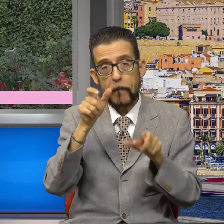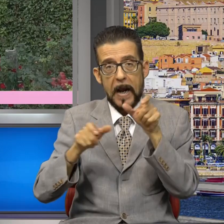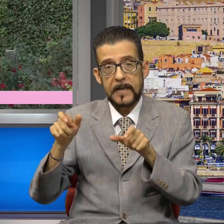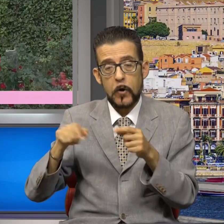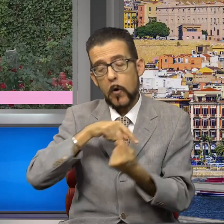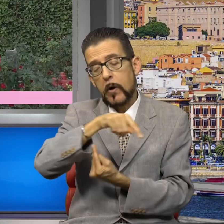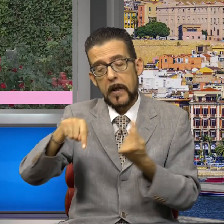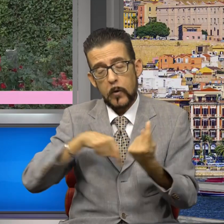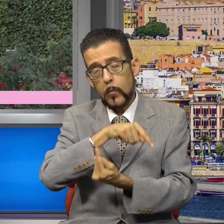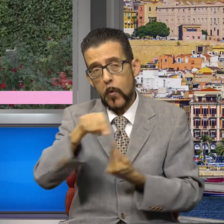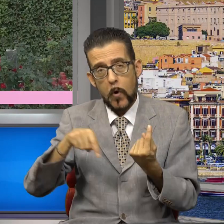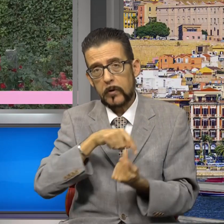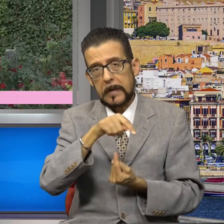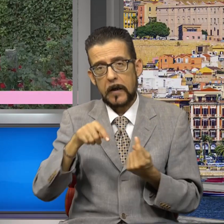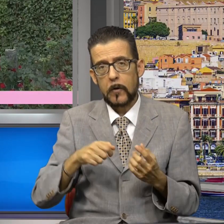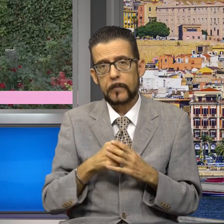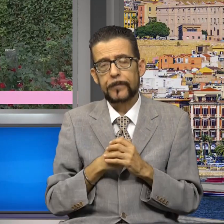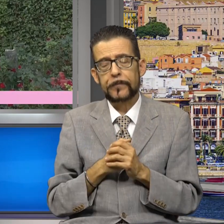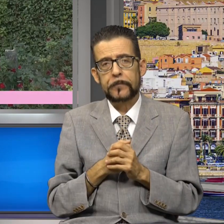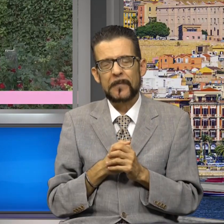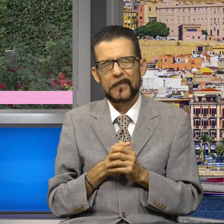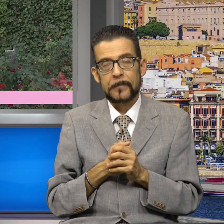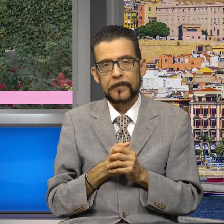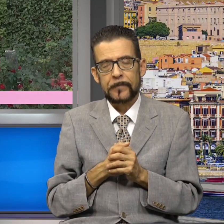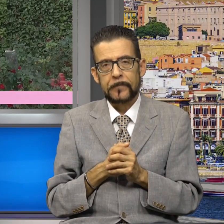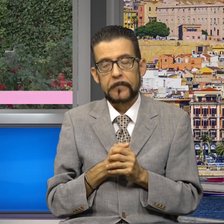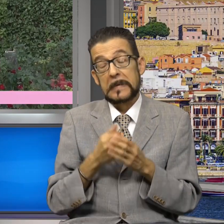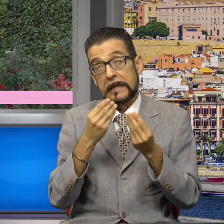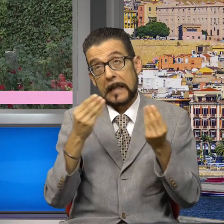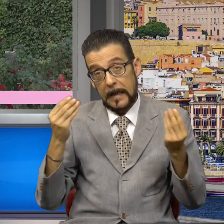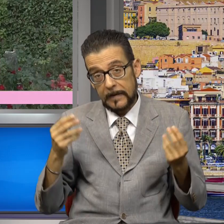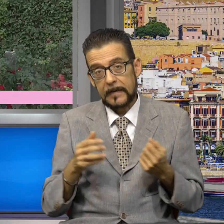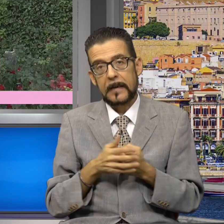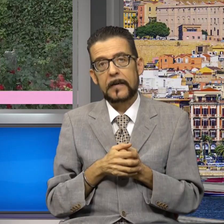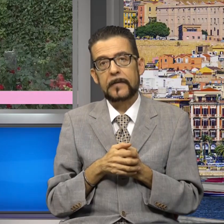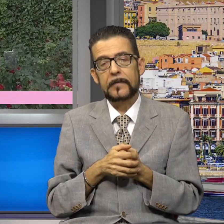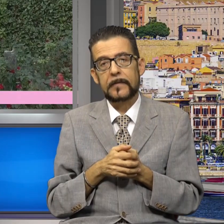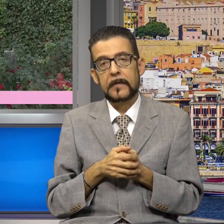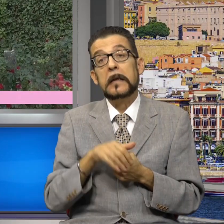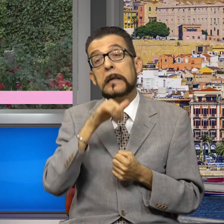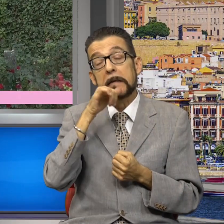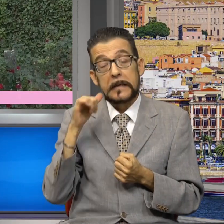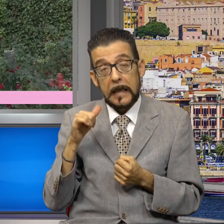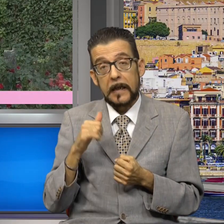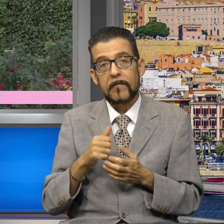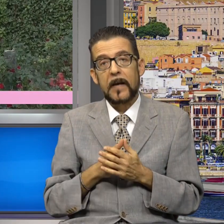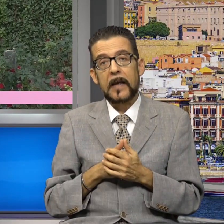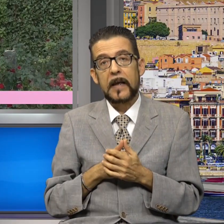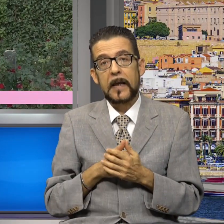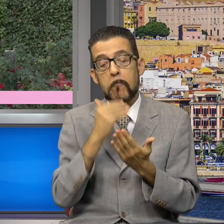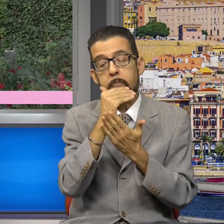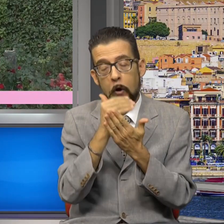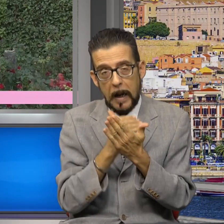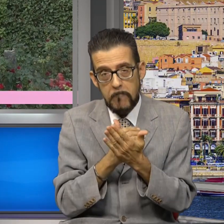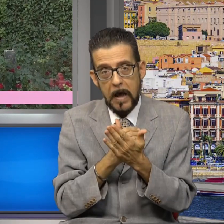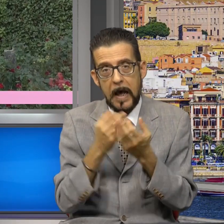ruotano attorno a questo evento. Sono tante e bisogna programmarle in